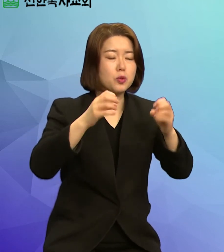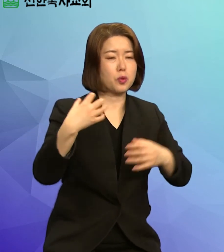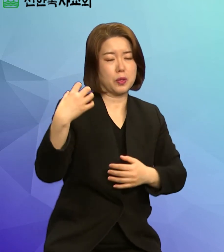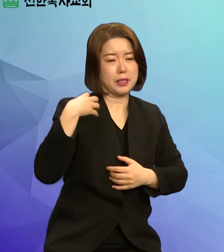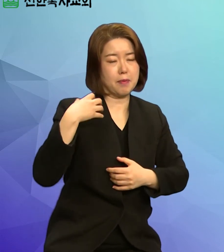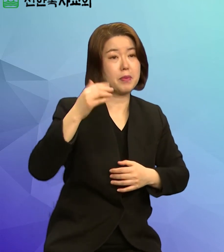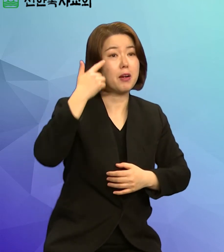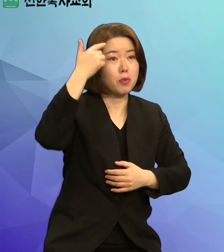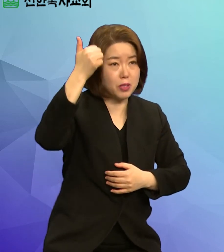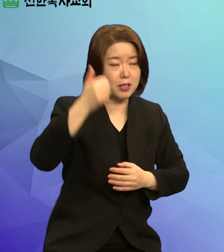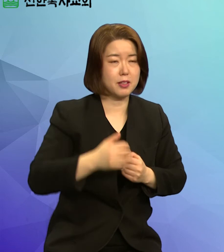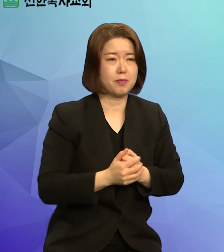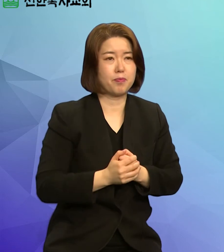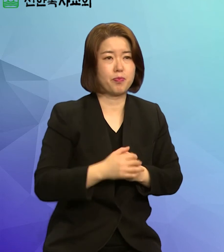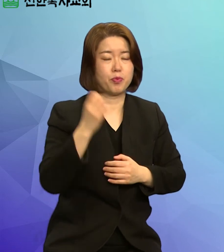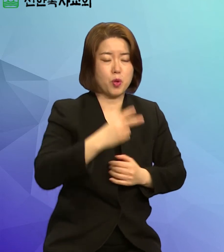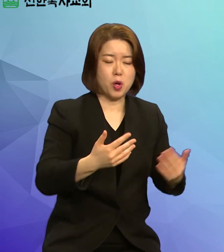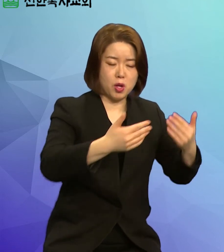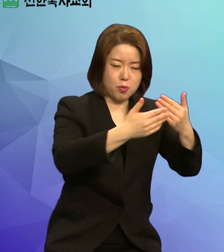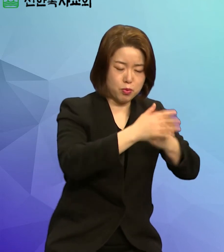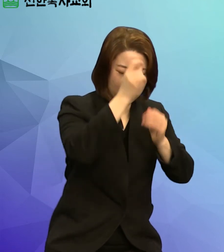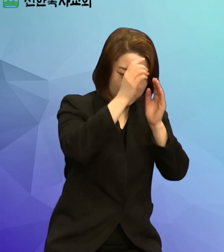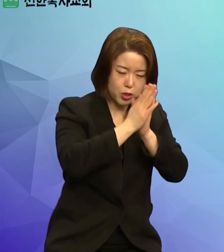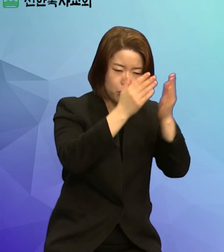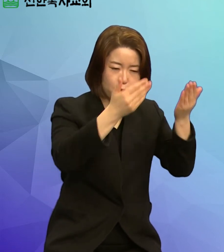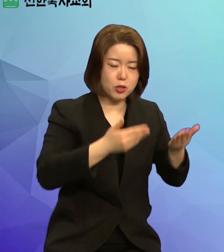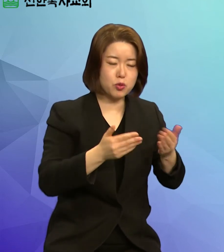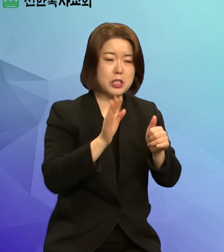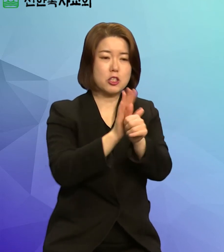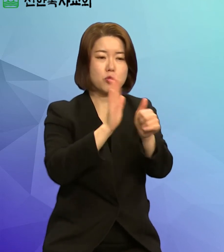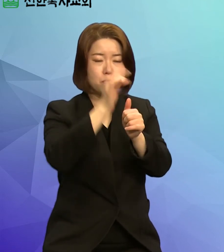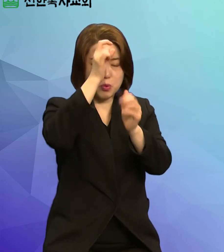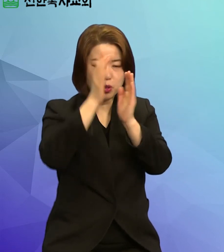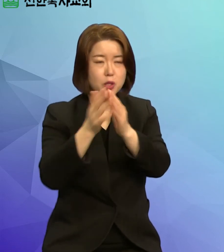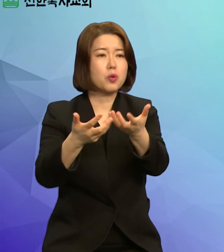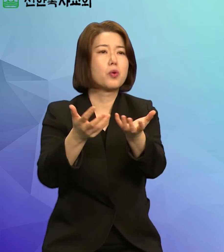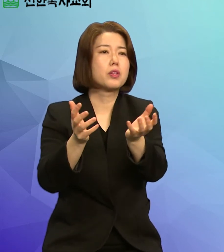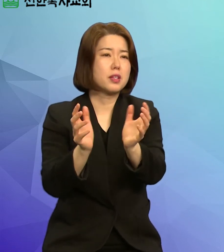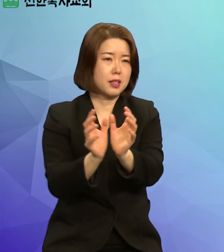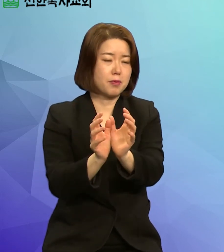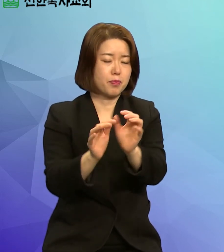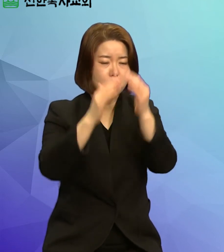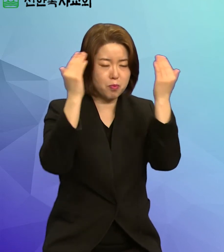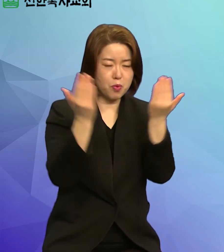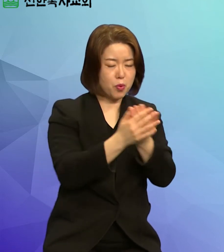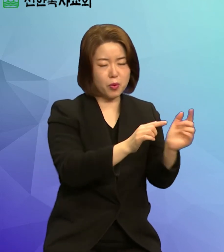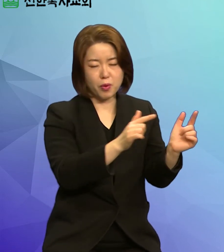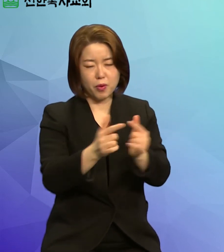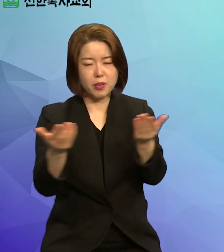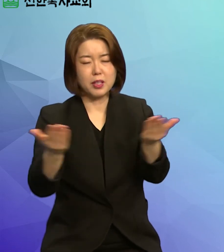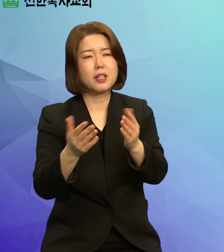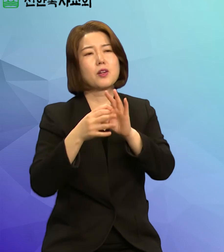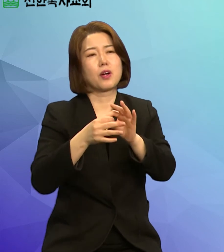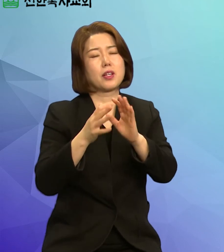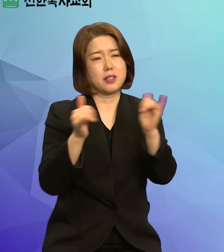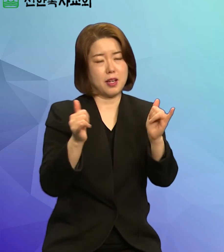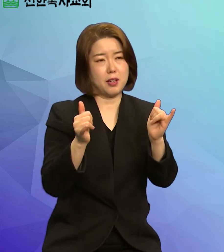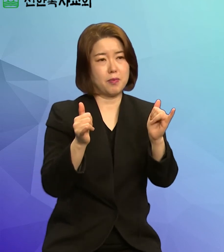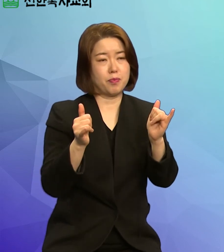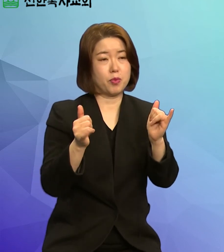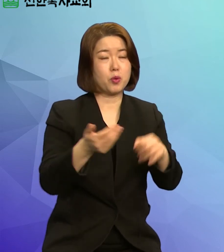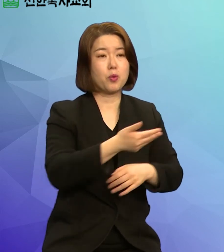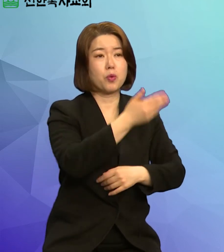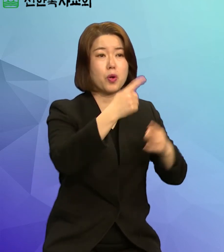목사님, 그리고 품고 기도해 주신 중보기도팀, 모든 사역자님들, 선한목자교회